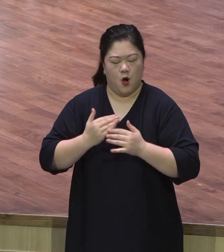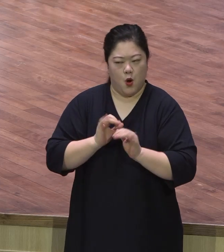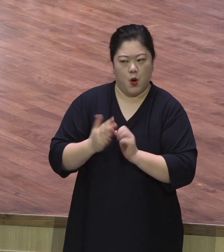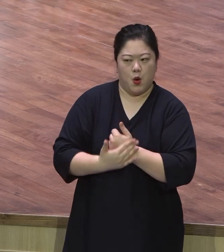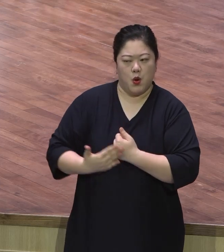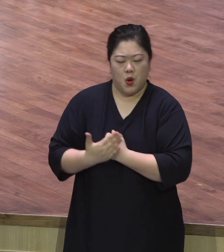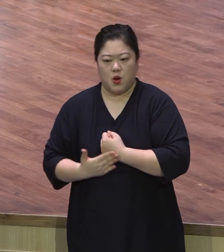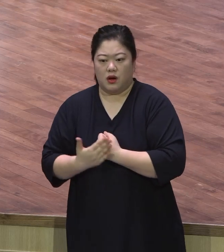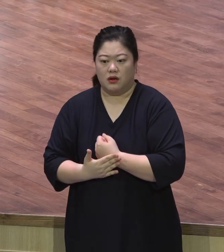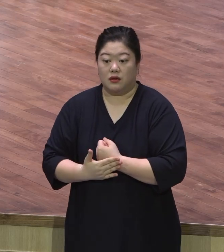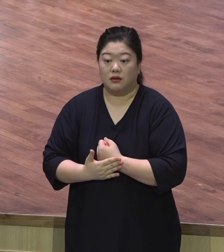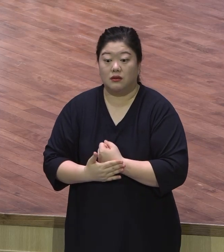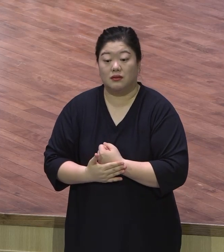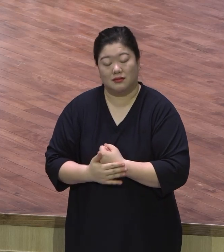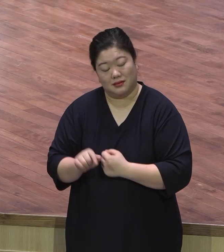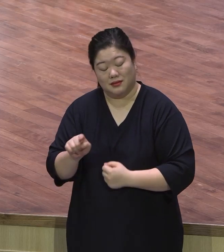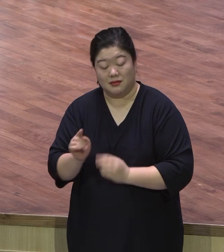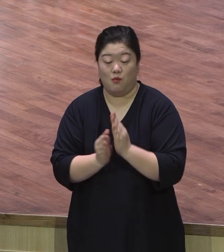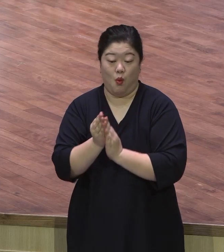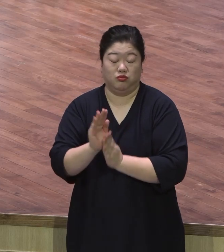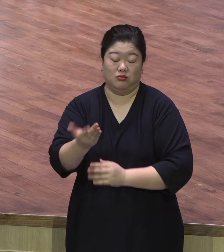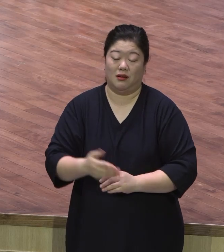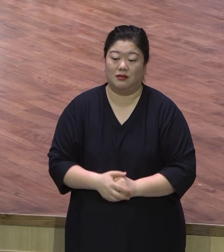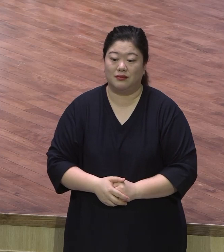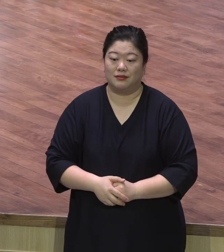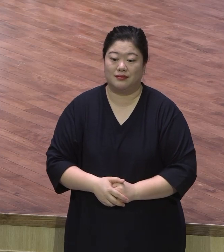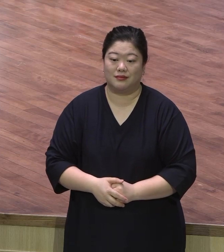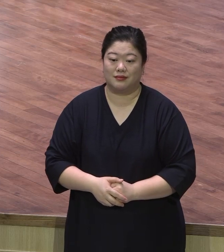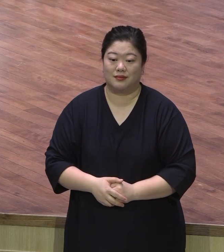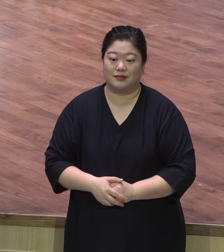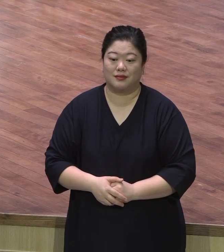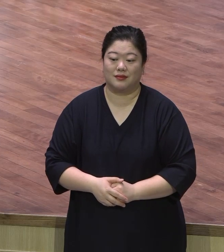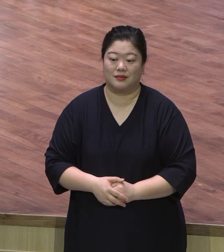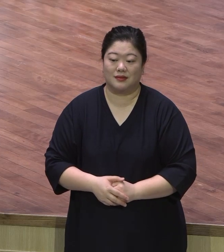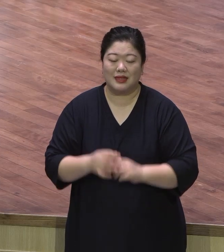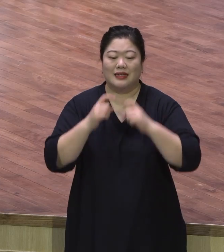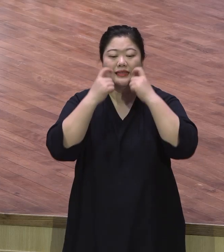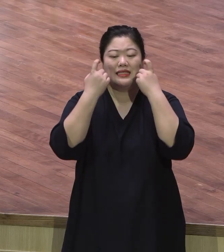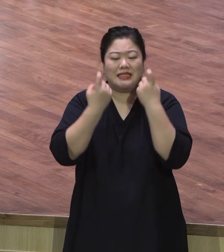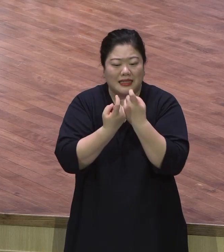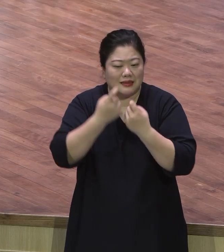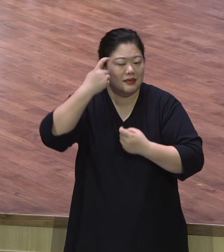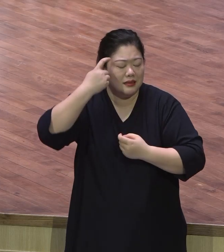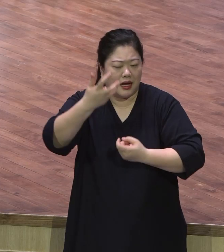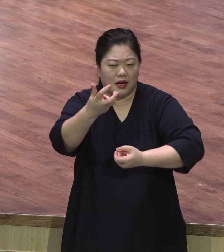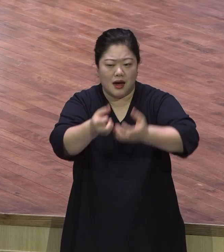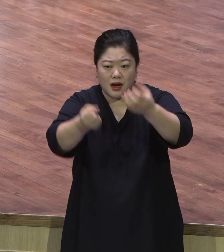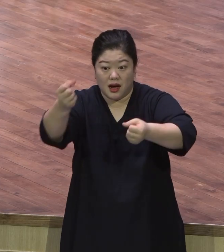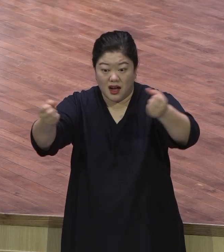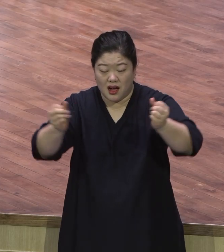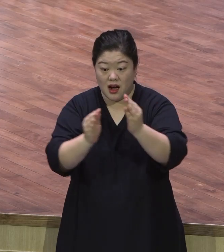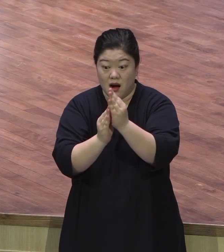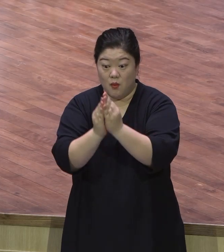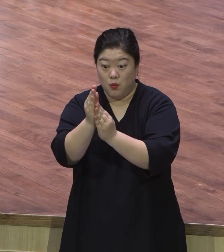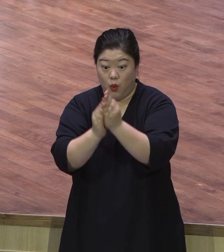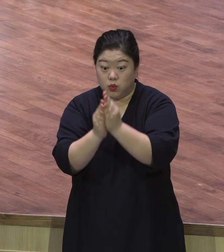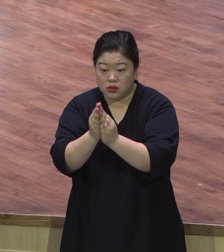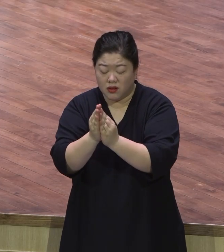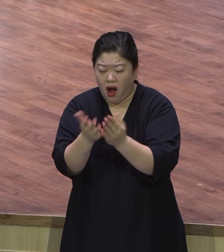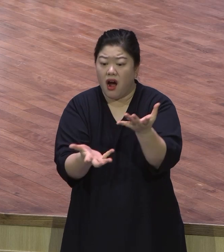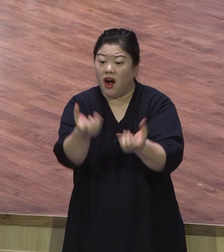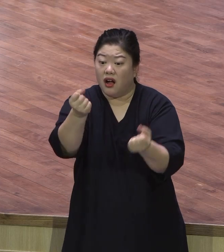중요한 것은 이렇게 각자가 보물로 여기는 것을 가지고 무엇을 위해 쓰느냐는